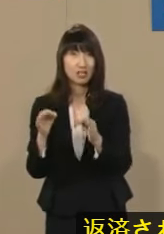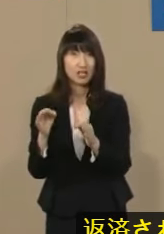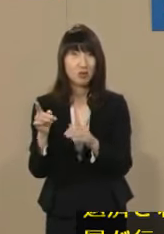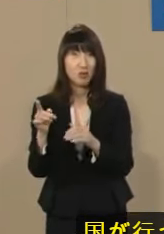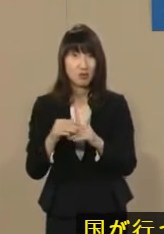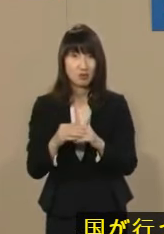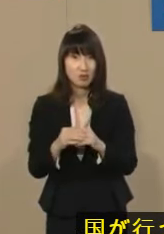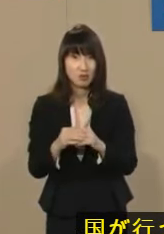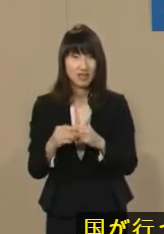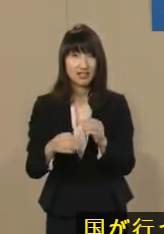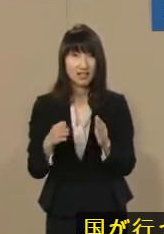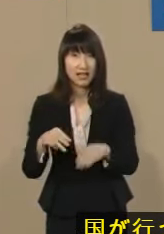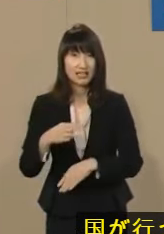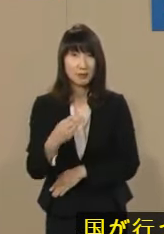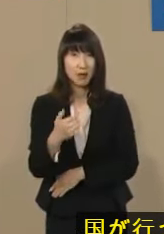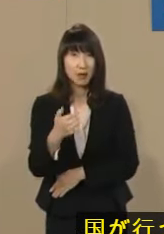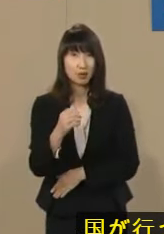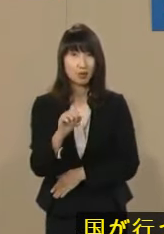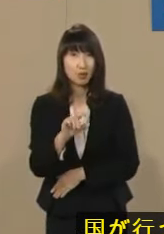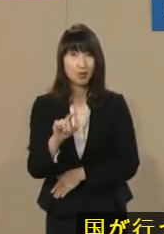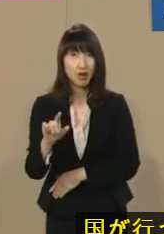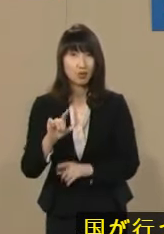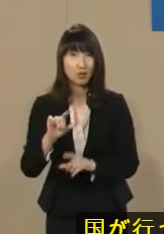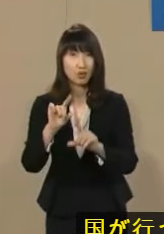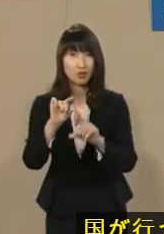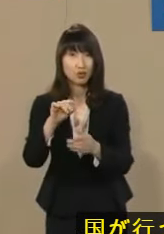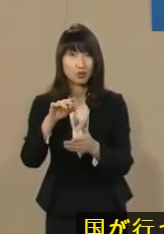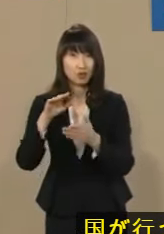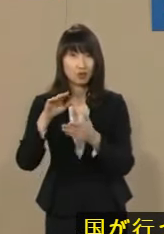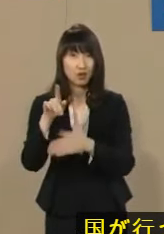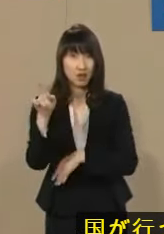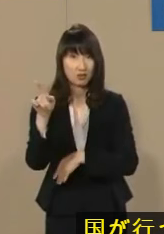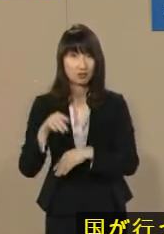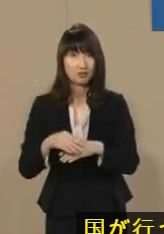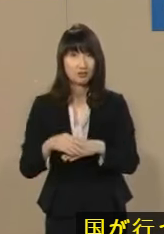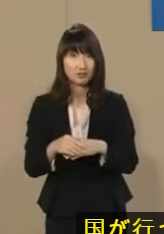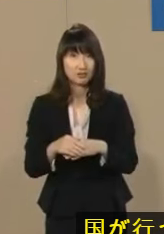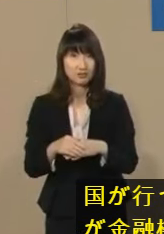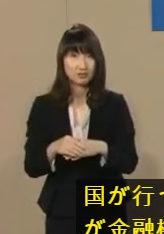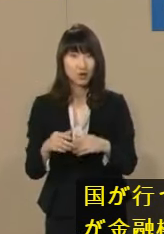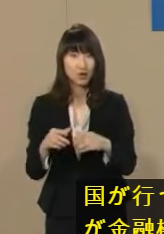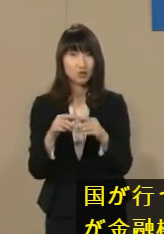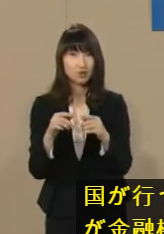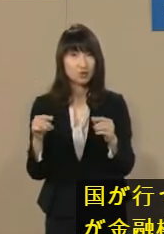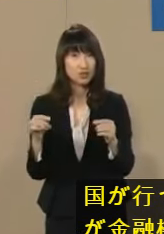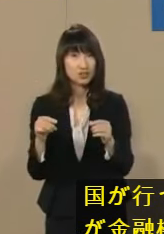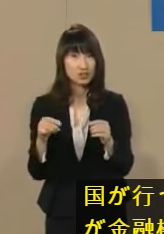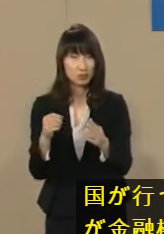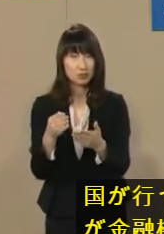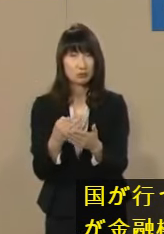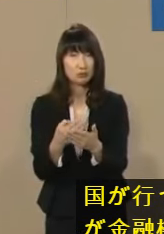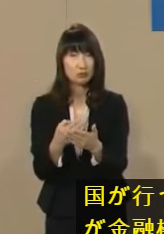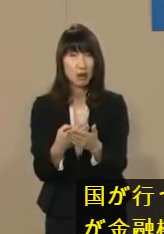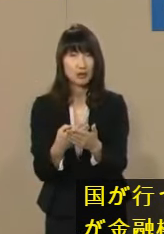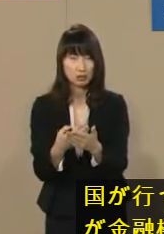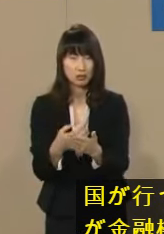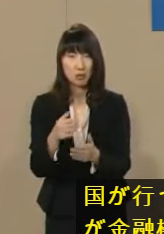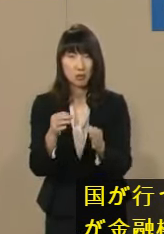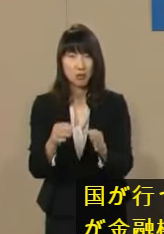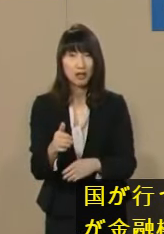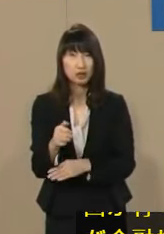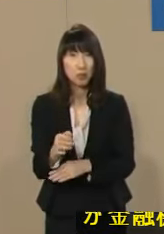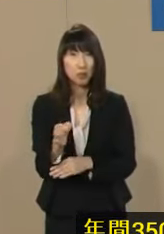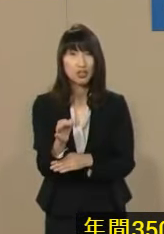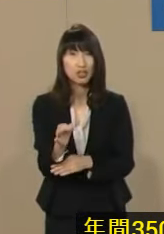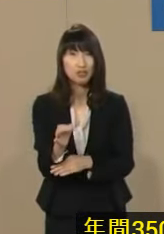関。年間350億円の利息収入を懐に入れている。国の失策に対する賠償金として奨